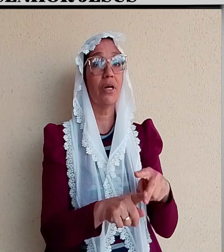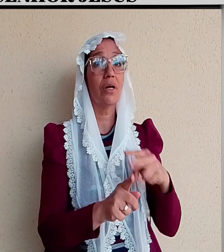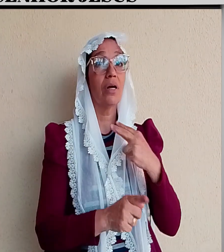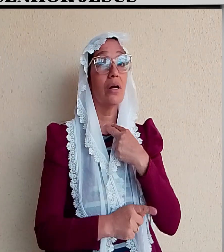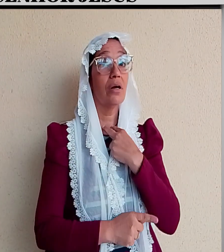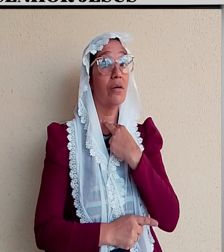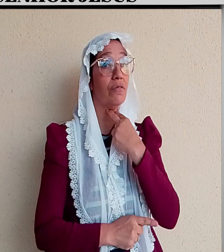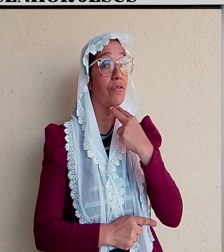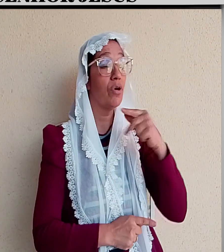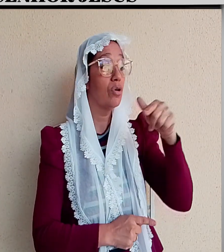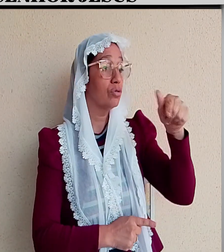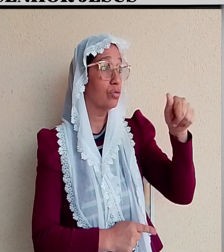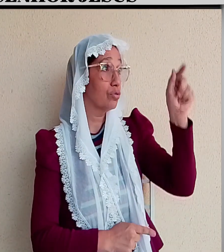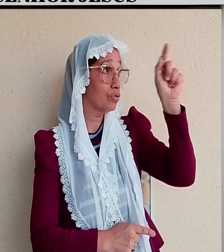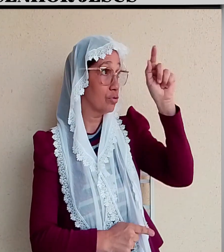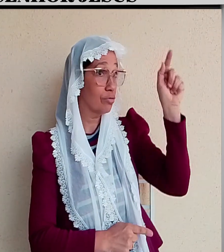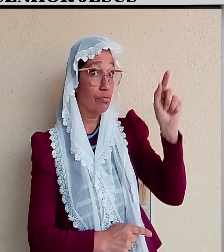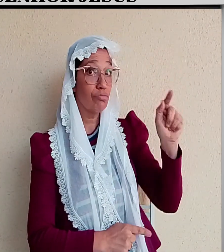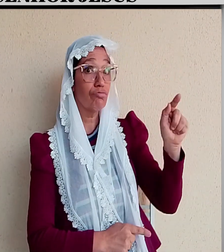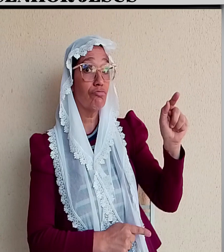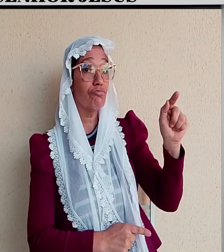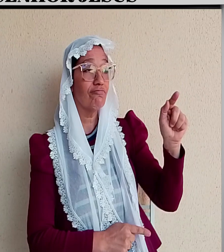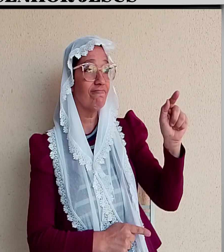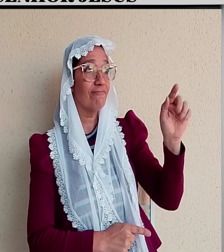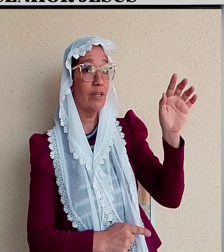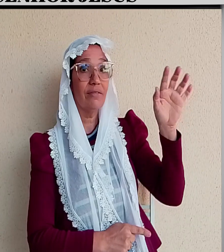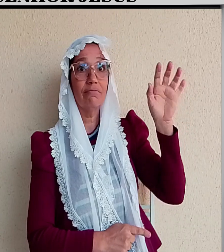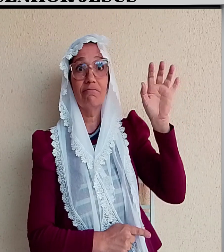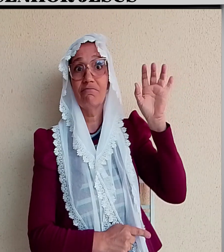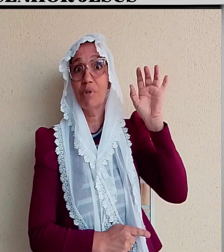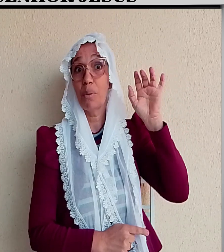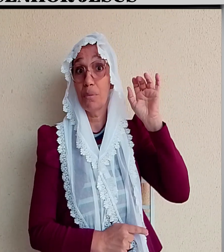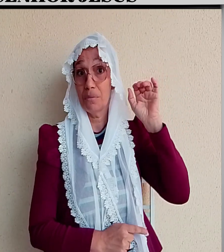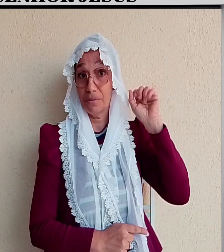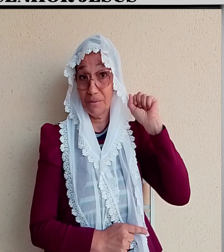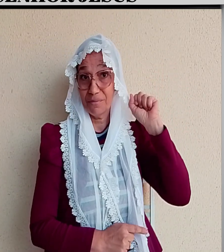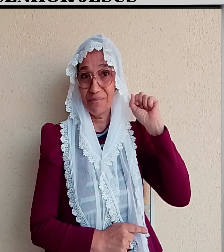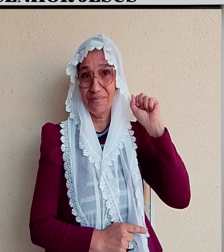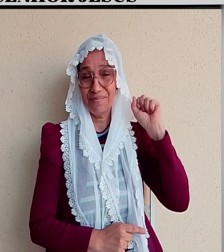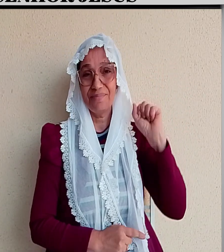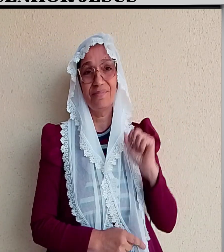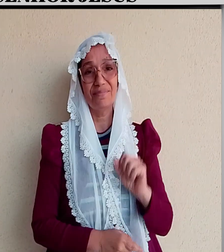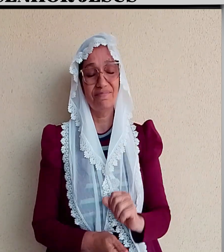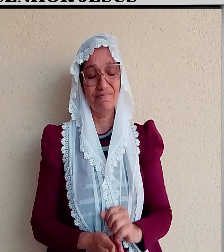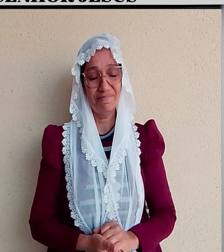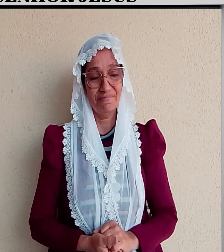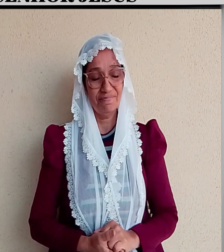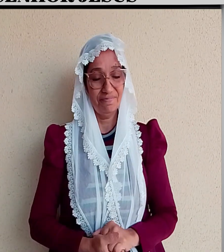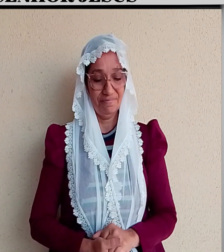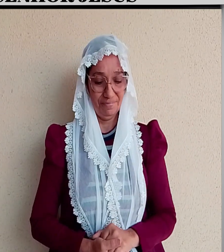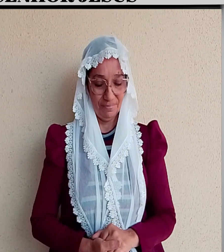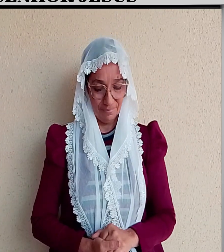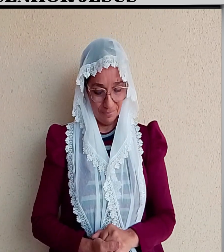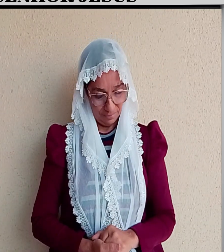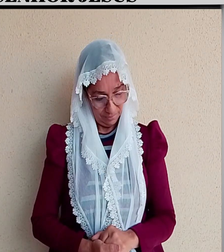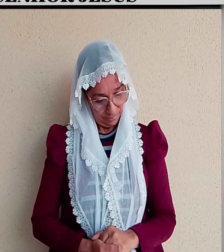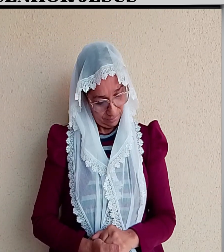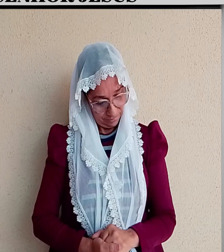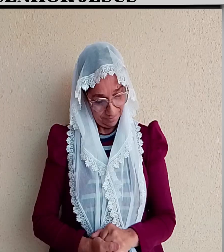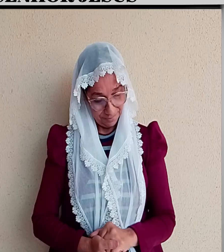discípulos. Aleluia, Jesus. O Senhor vai dizer vozes. Aleluia, Jesus. Que nem os discípulos